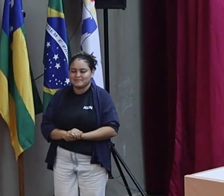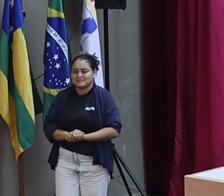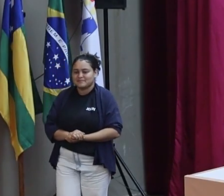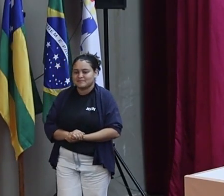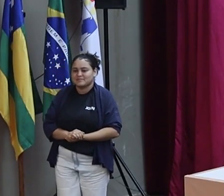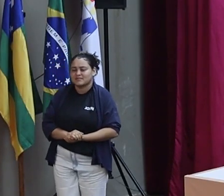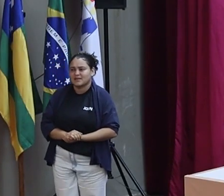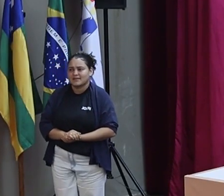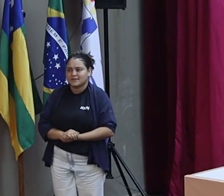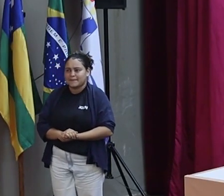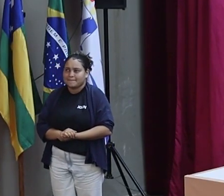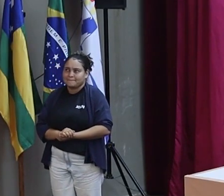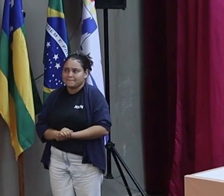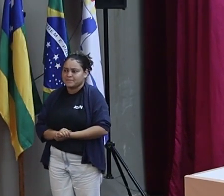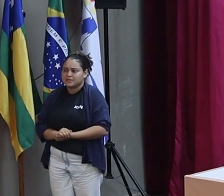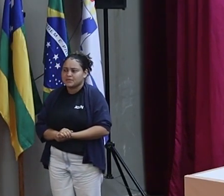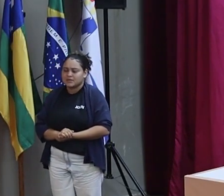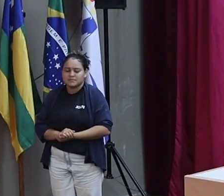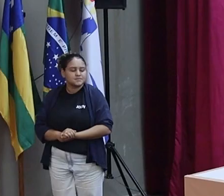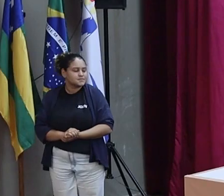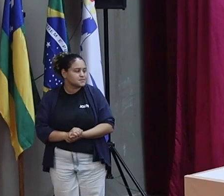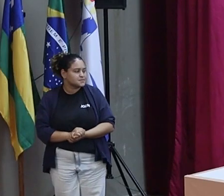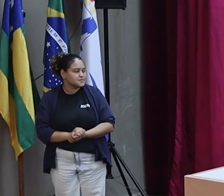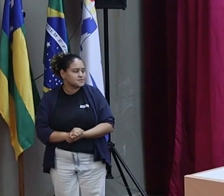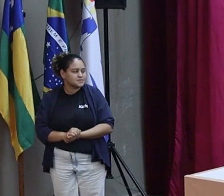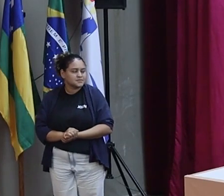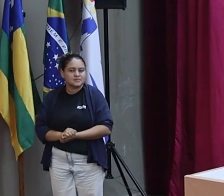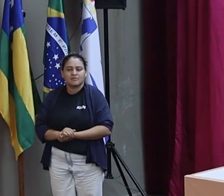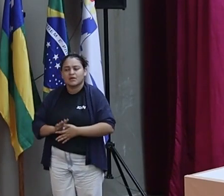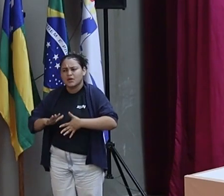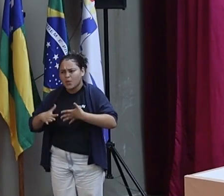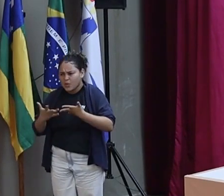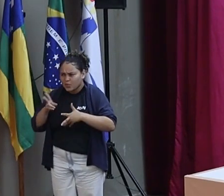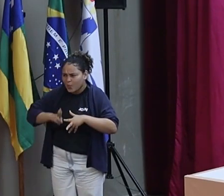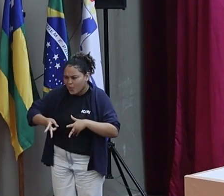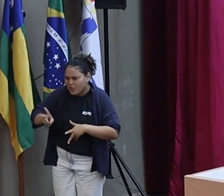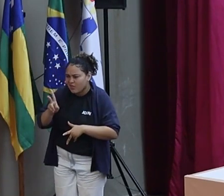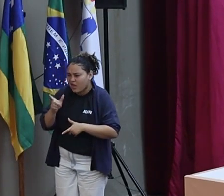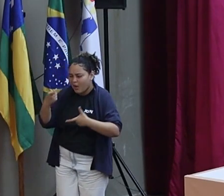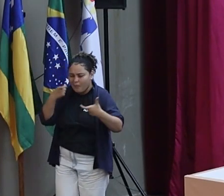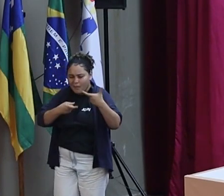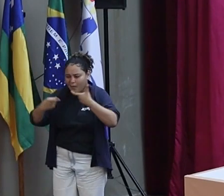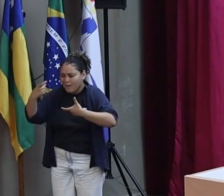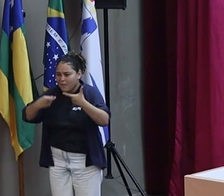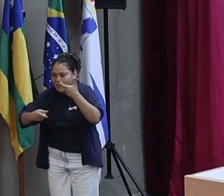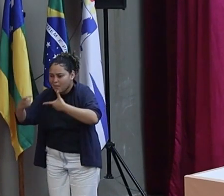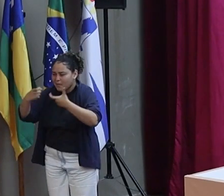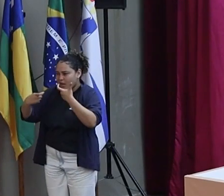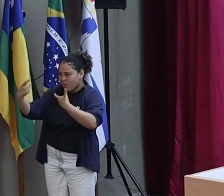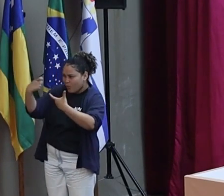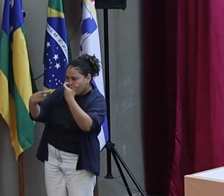Enquanto usarmos as armas, enquanto usarem as armas de fogo, nós usaremos as